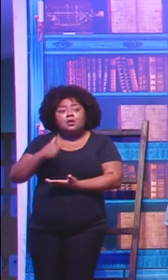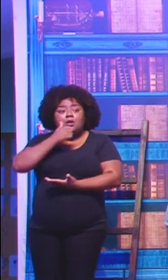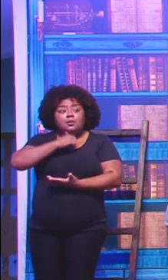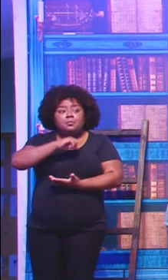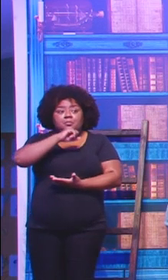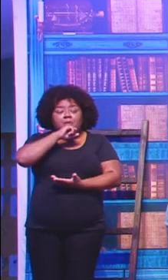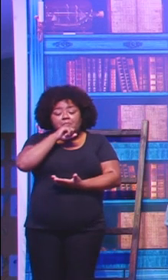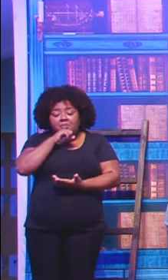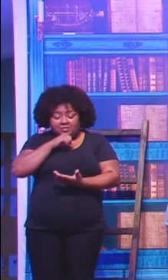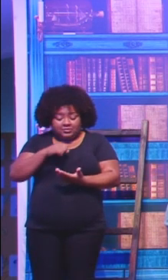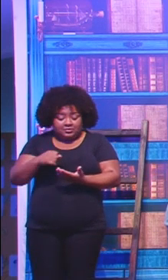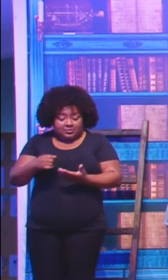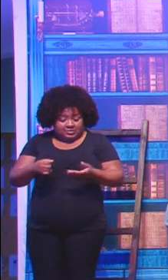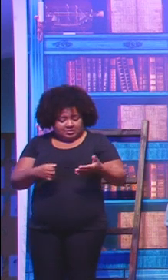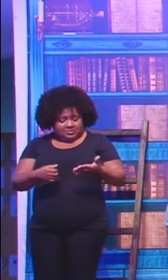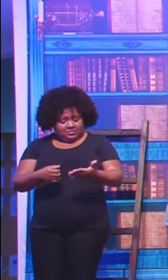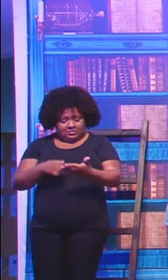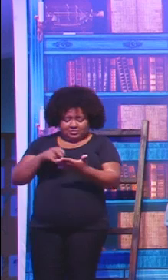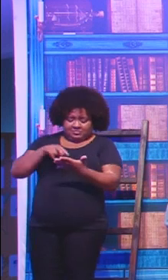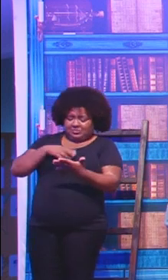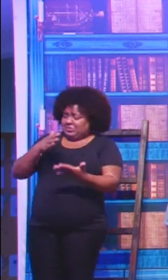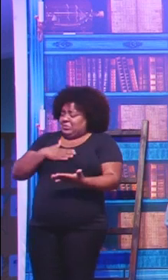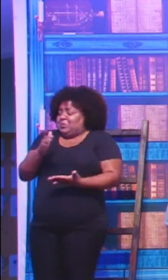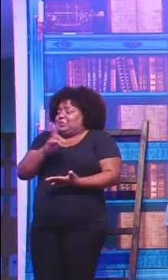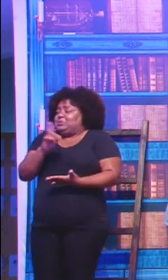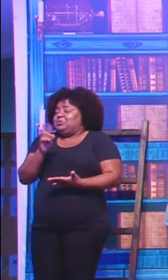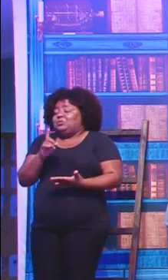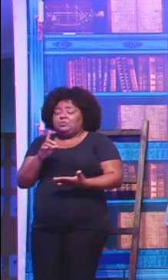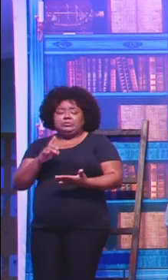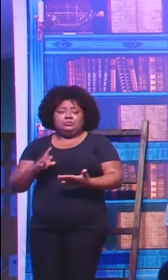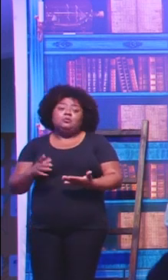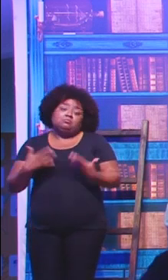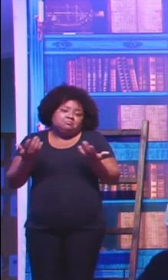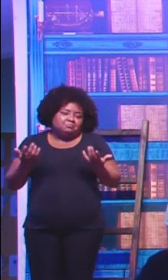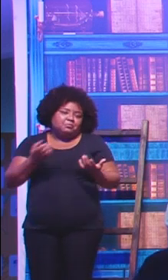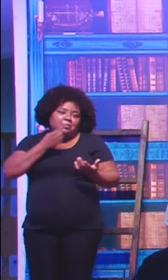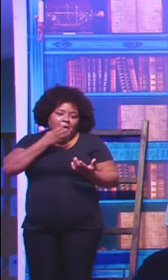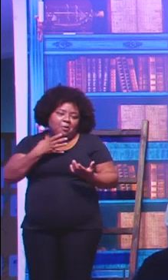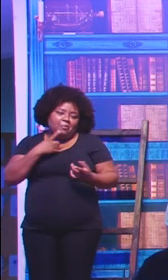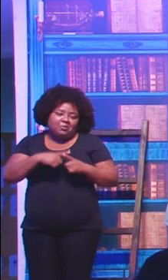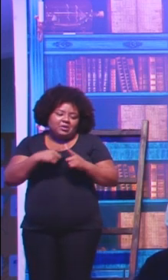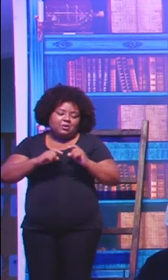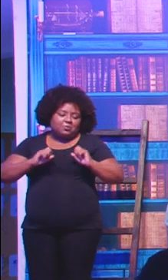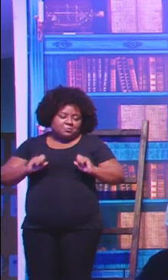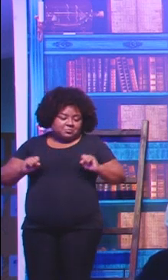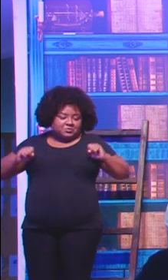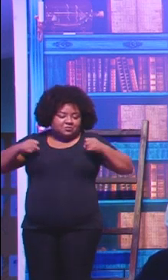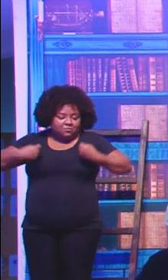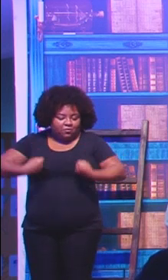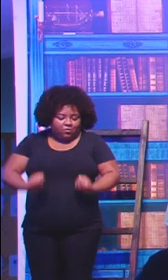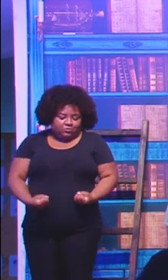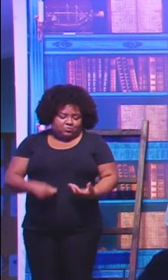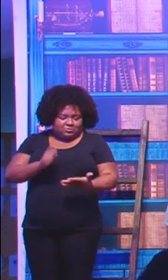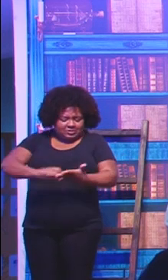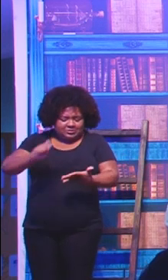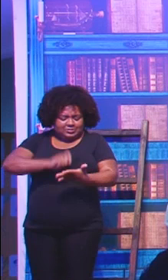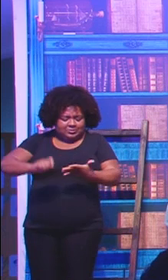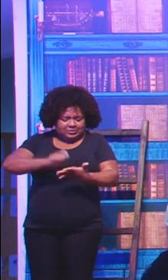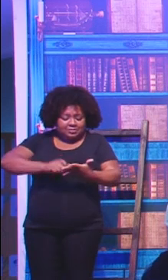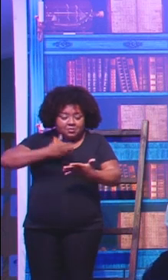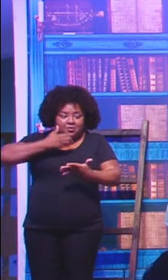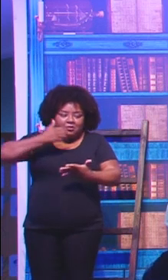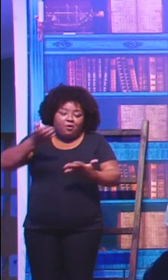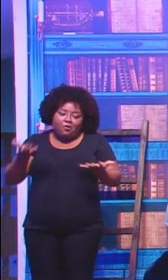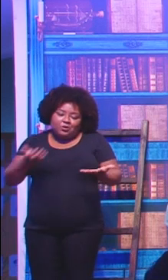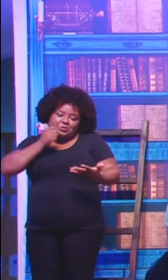dos primeiros escritos, porque não deviam valer nada mesmo, né? E aí eu persisti para melhorar. Eu acho que hoje, se ela lendo, ela já